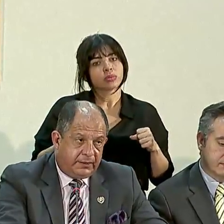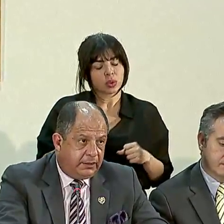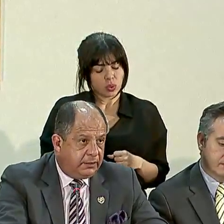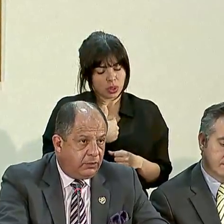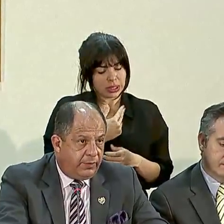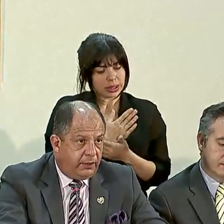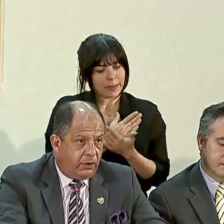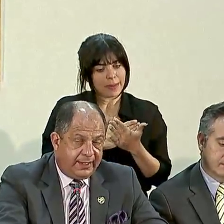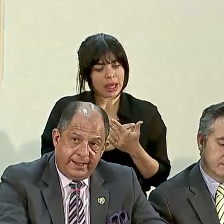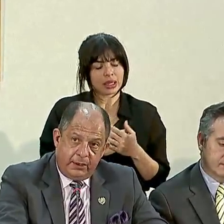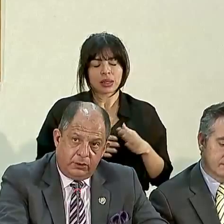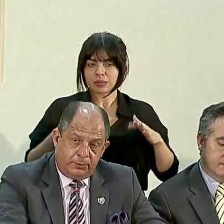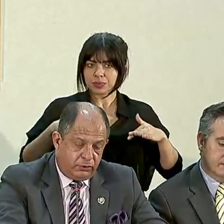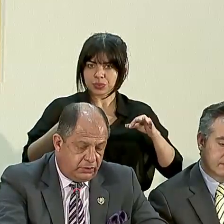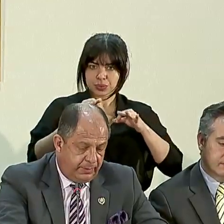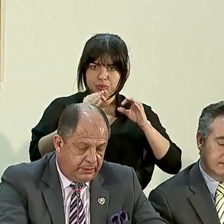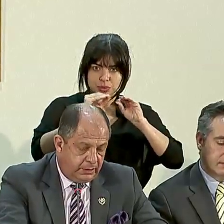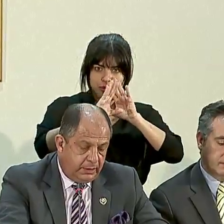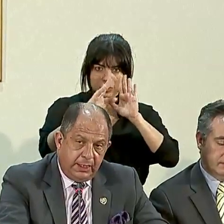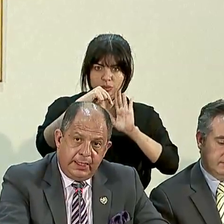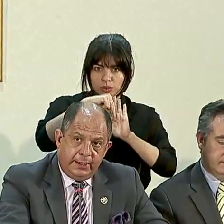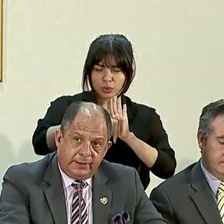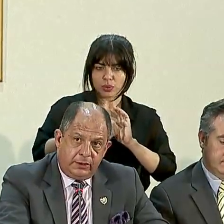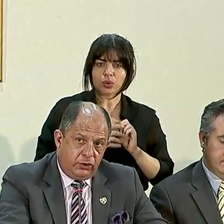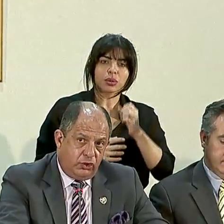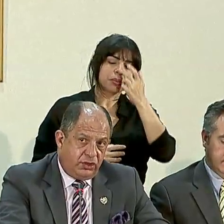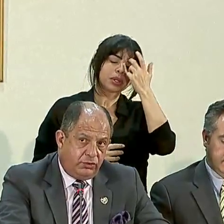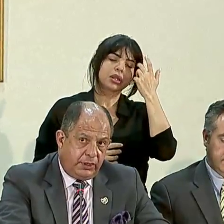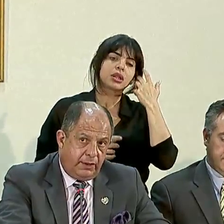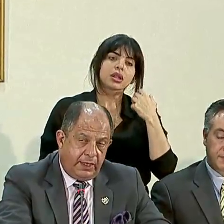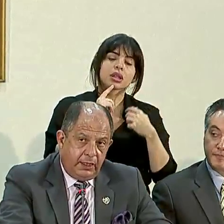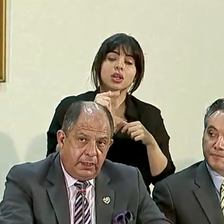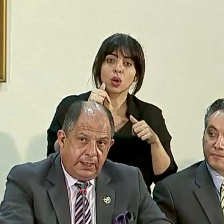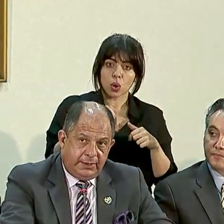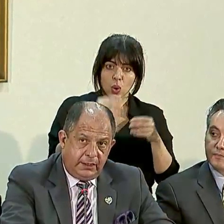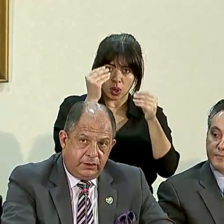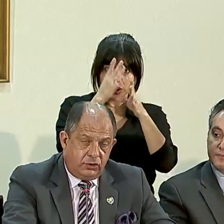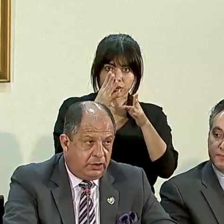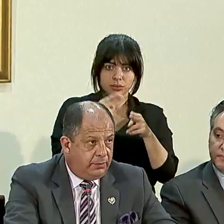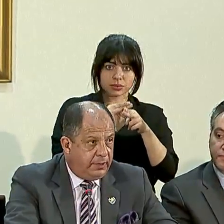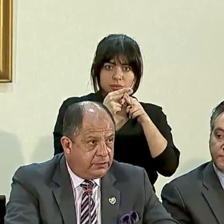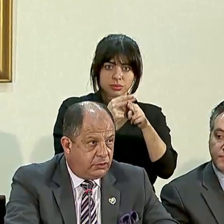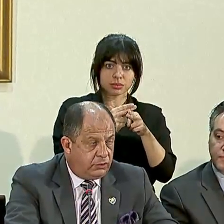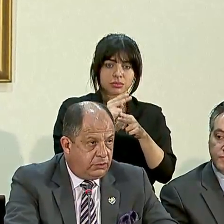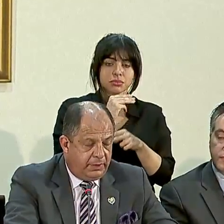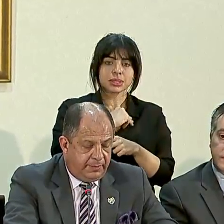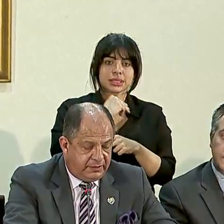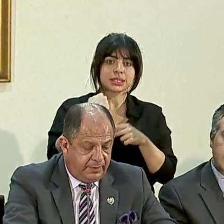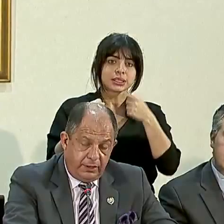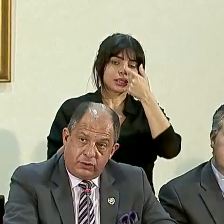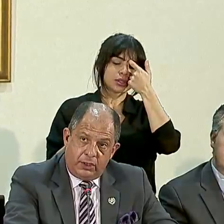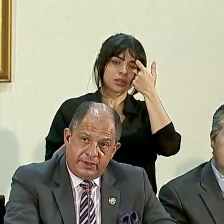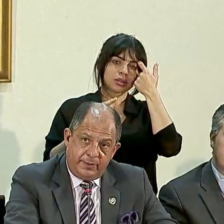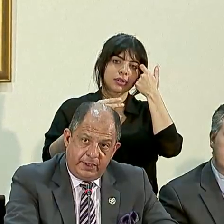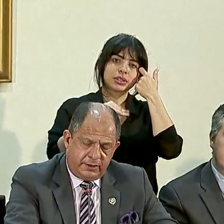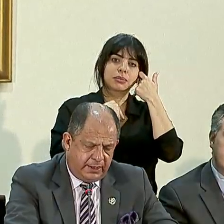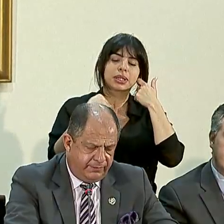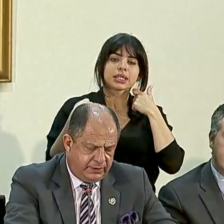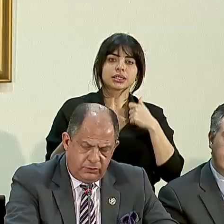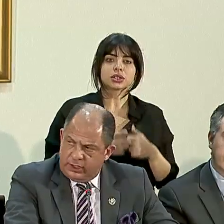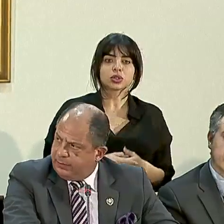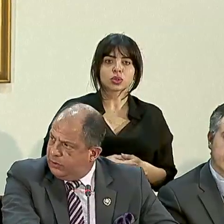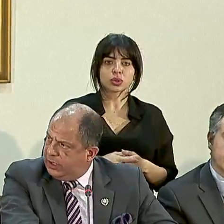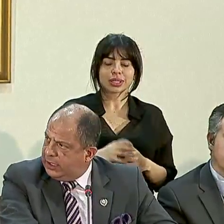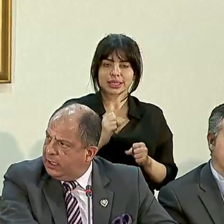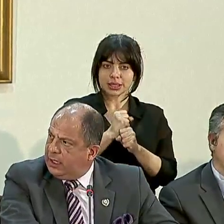nuestra parte no haberlo aclarado oportunamente, en el sentido de que hoy se anunciaba la designación del ministro, del viceministro o la viceministra